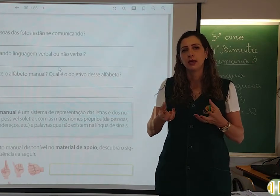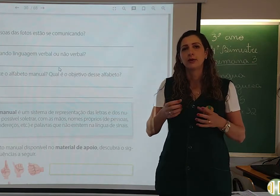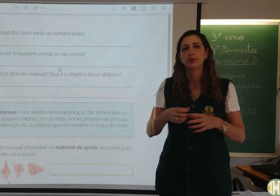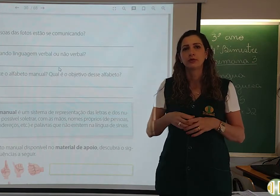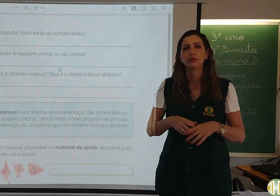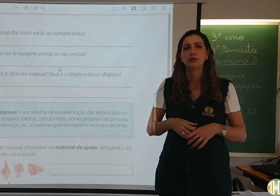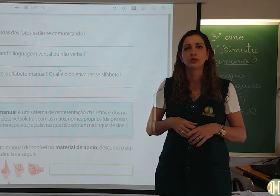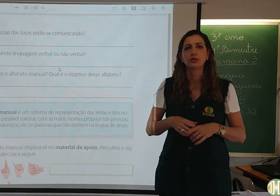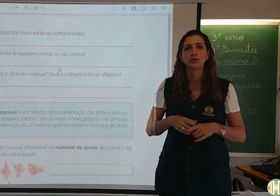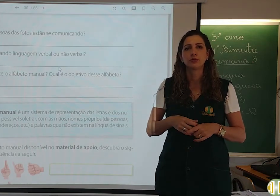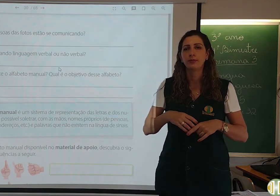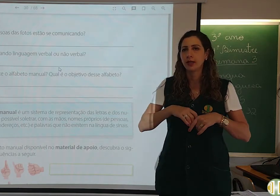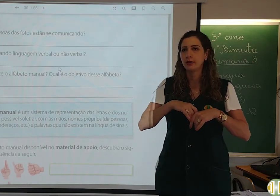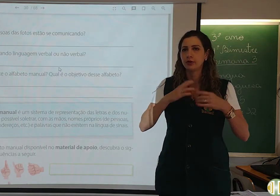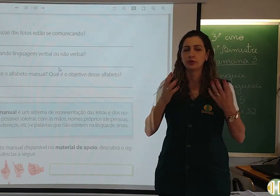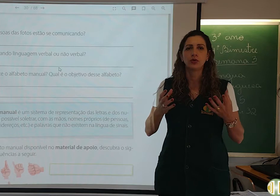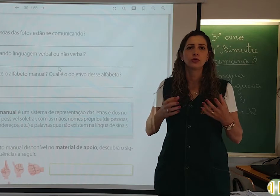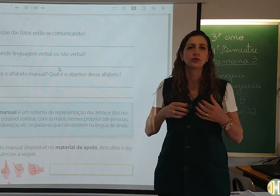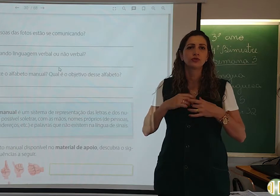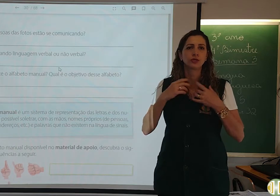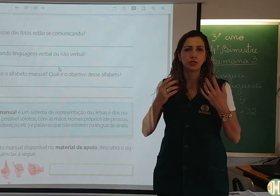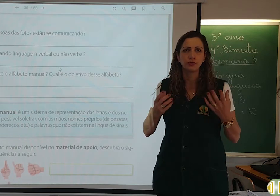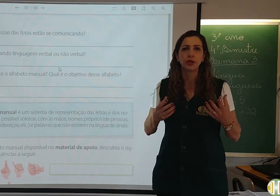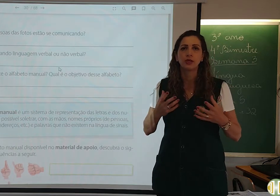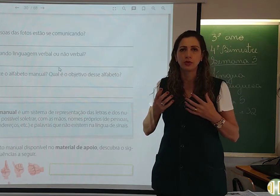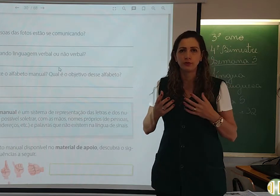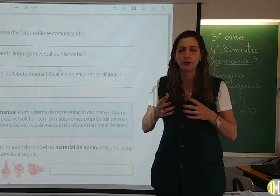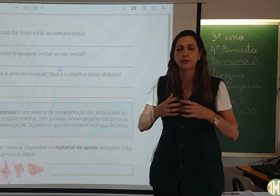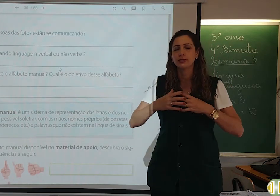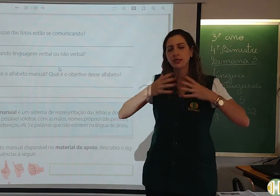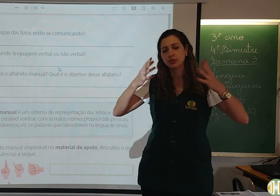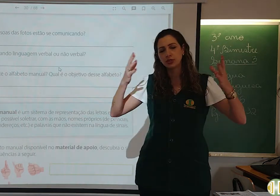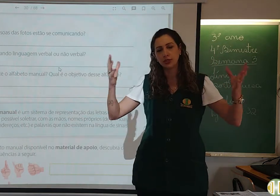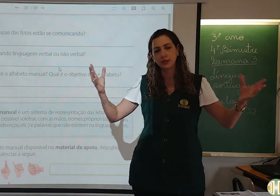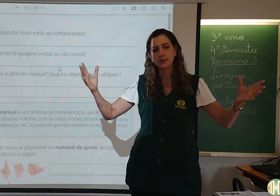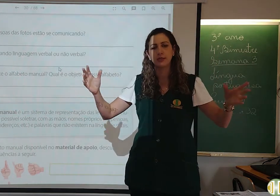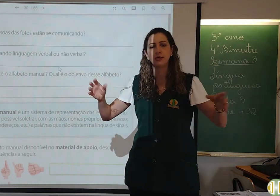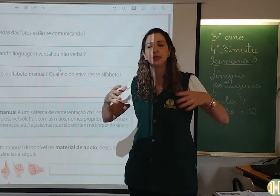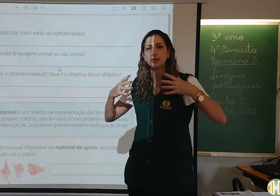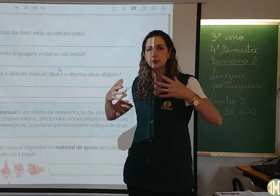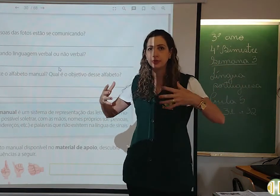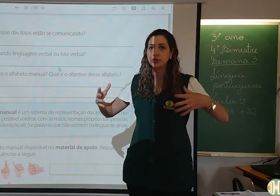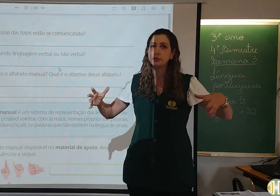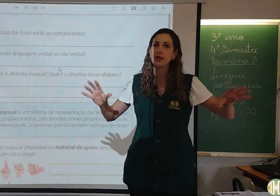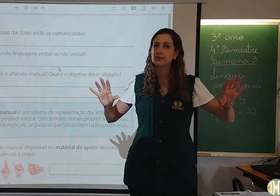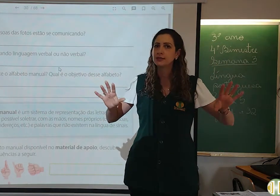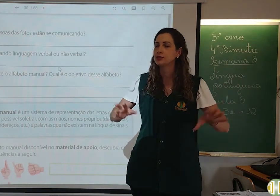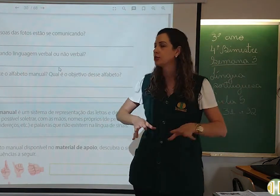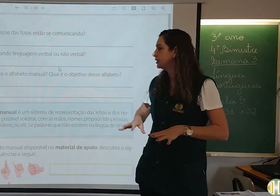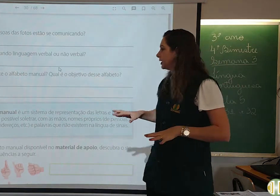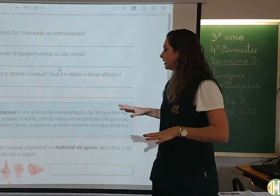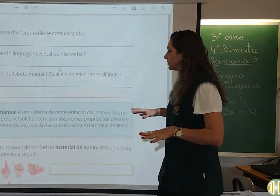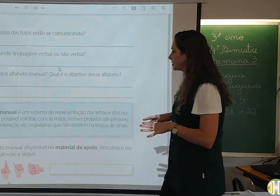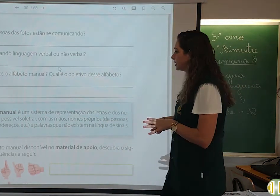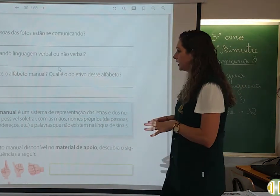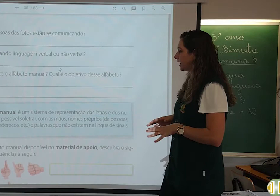é a pronúncia de uma palavra toda ou de um sentimento, enfim. Mas aí a gente tem que se expandir bastante aqui na língua de sinais,